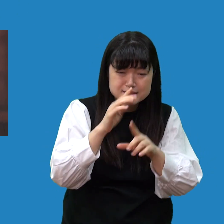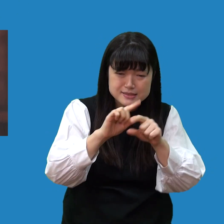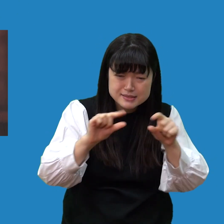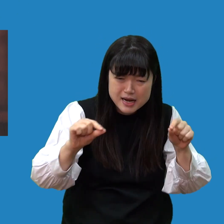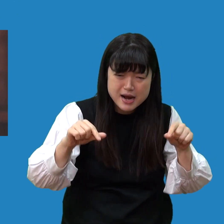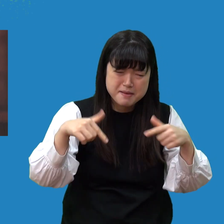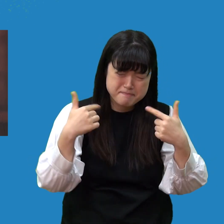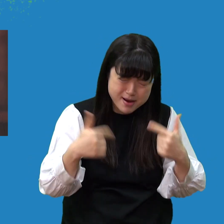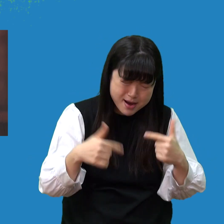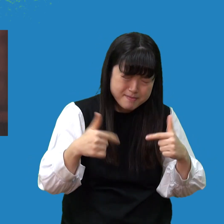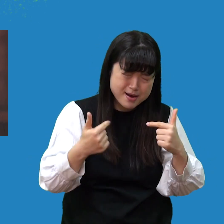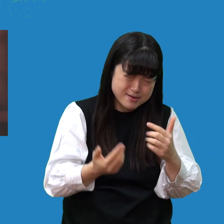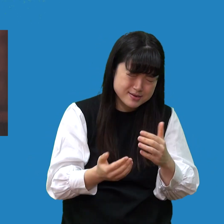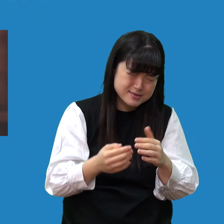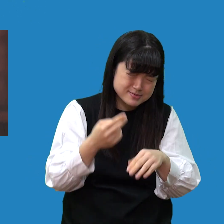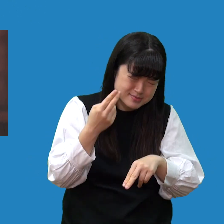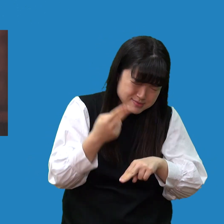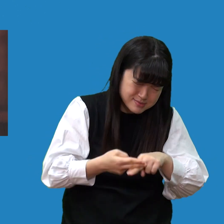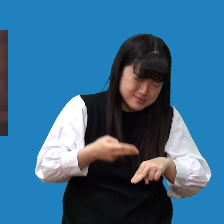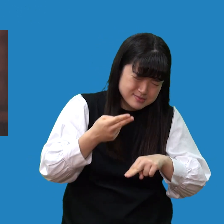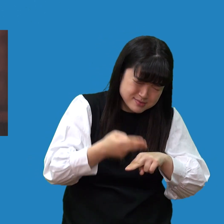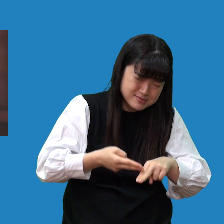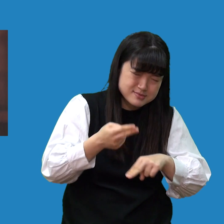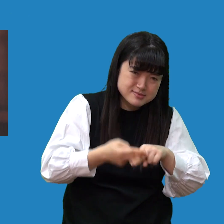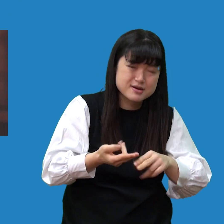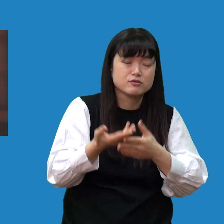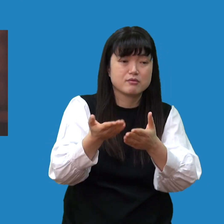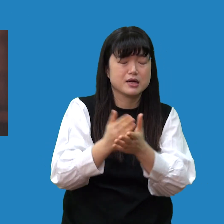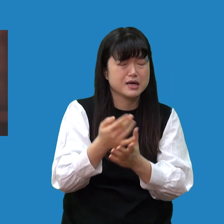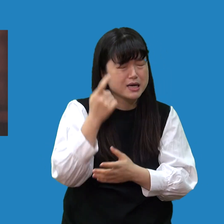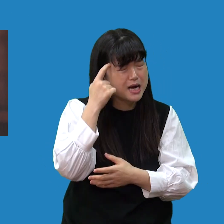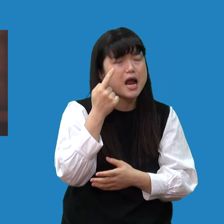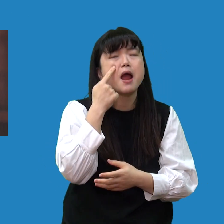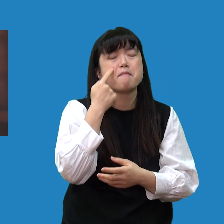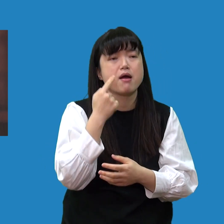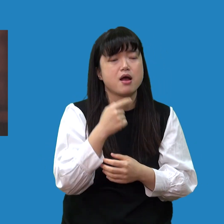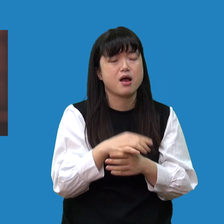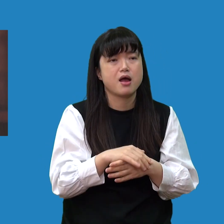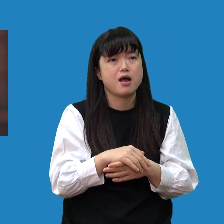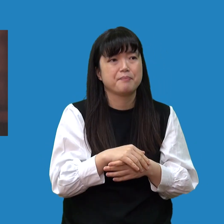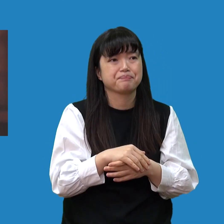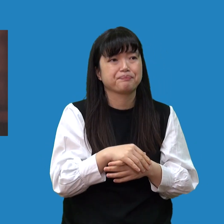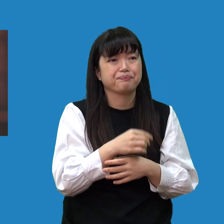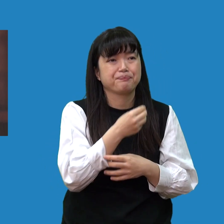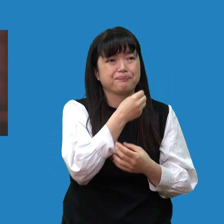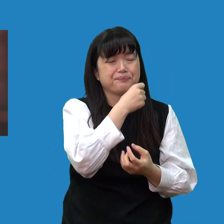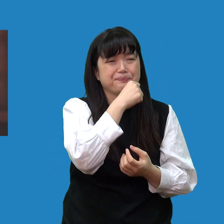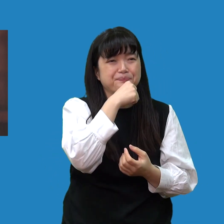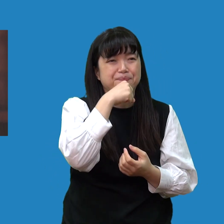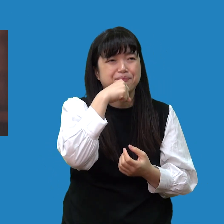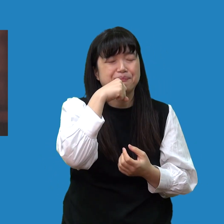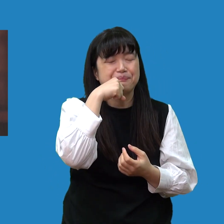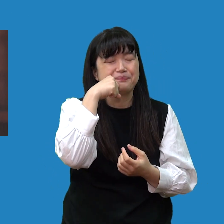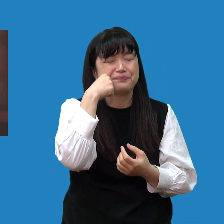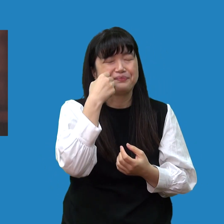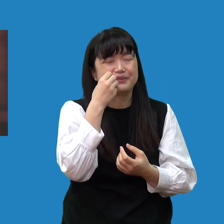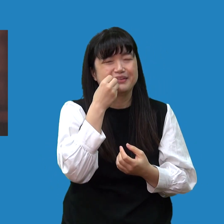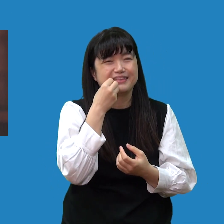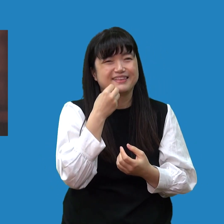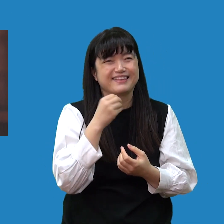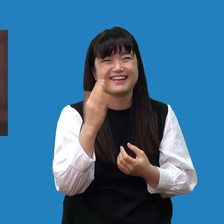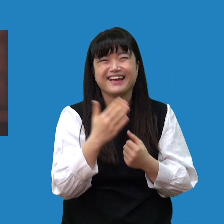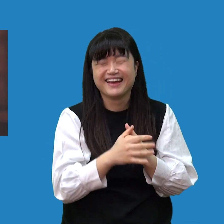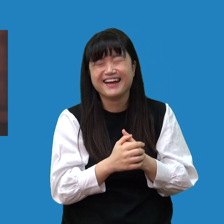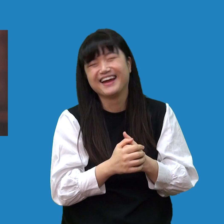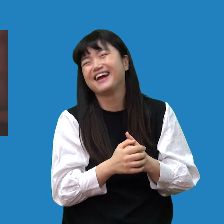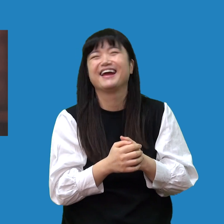진미를 공급했던 것입니다. 상상만 해봐도 군침이 돌지 않습니까? 자, 그런데